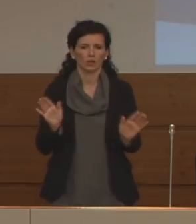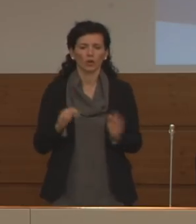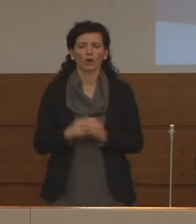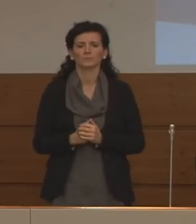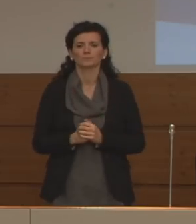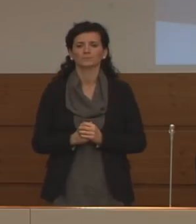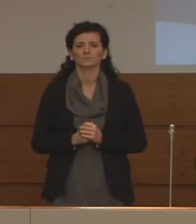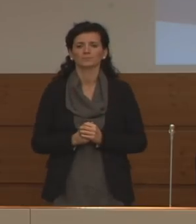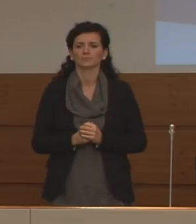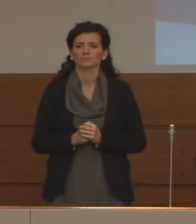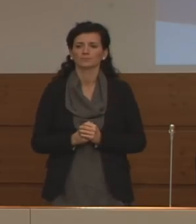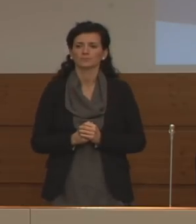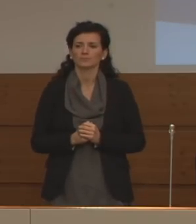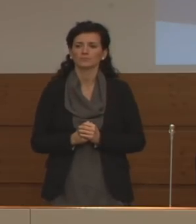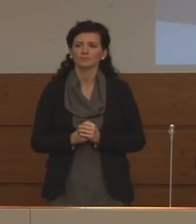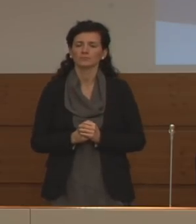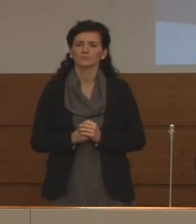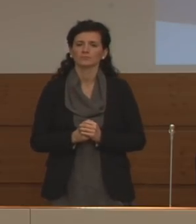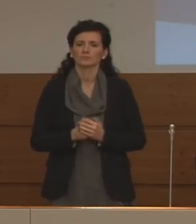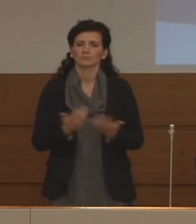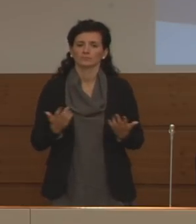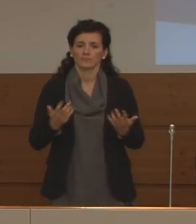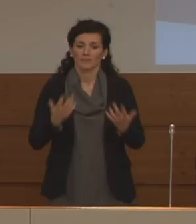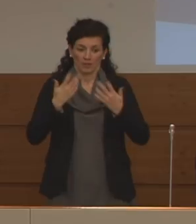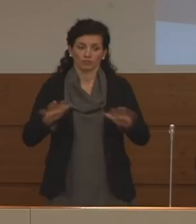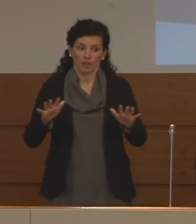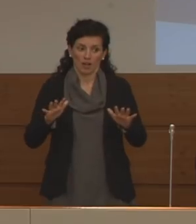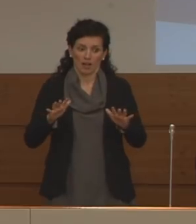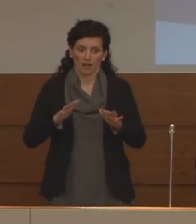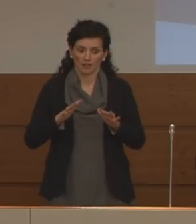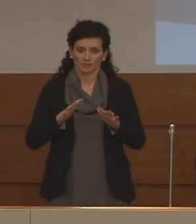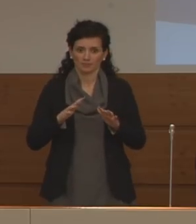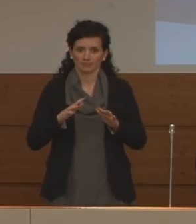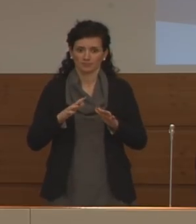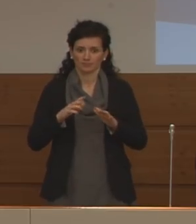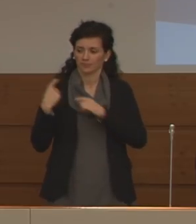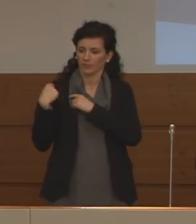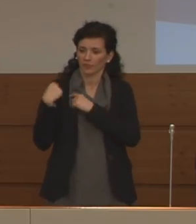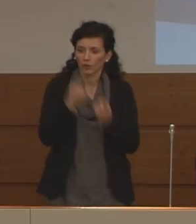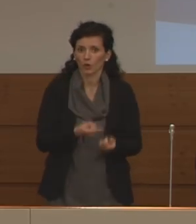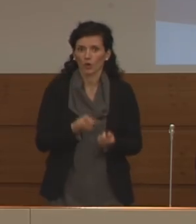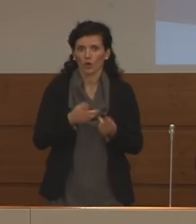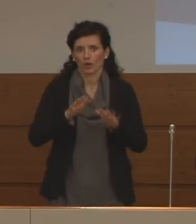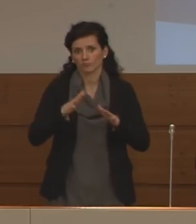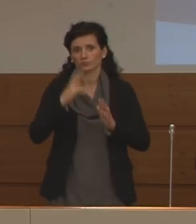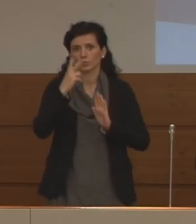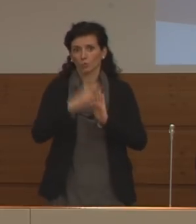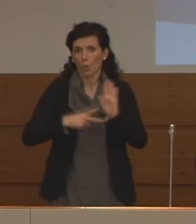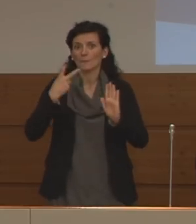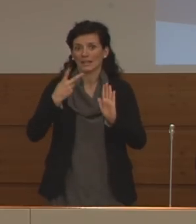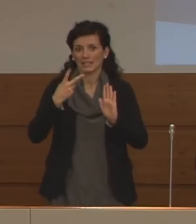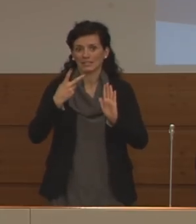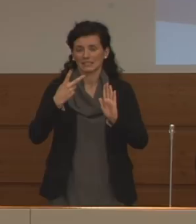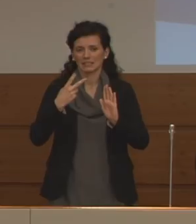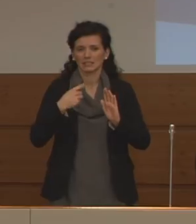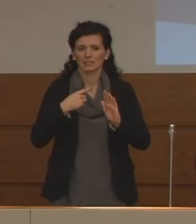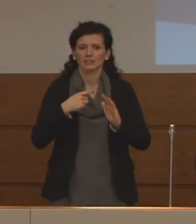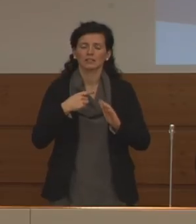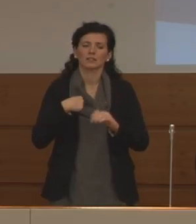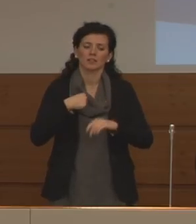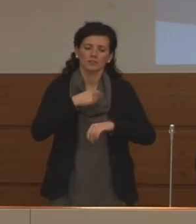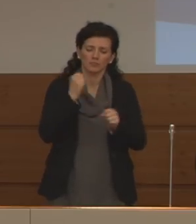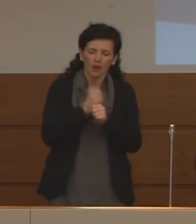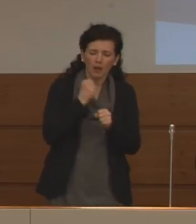sono quasi due mesi che siamo qui lavoriamo dalle 14 alle